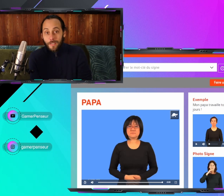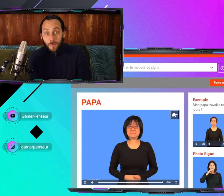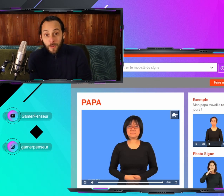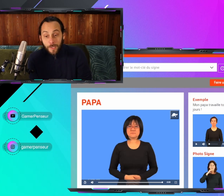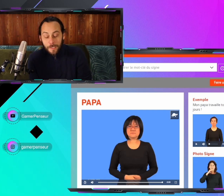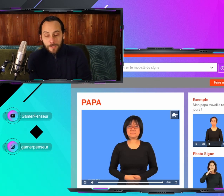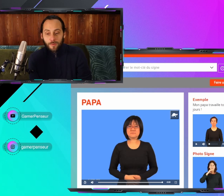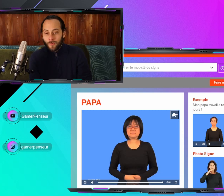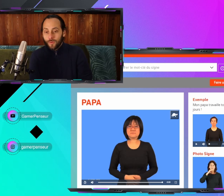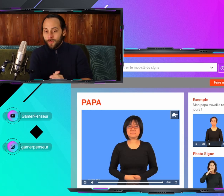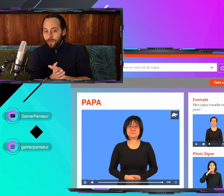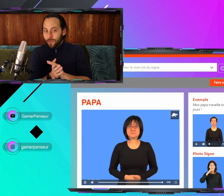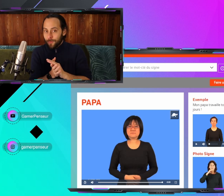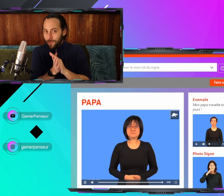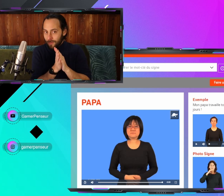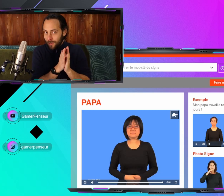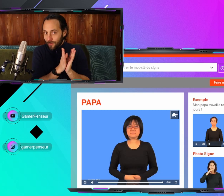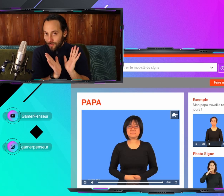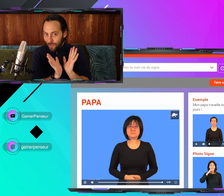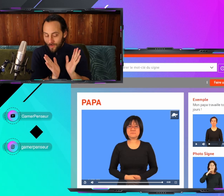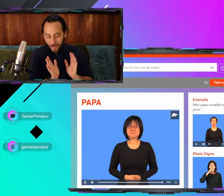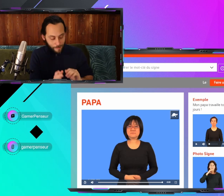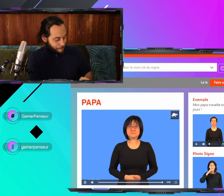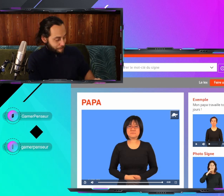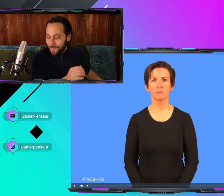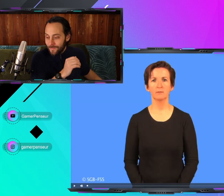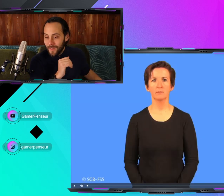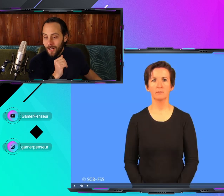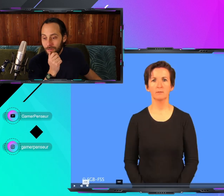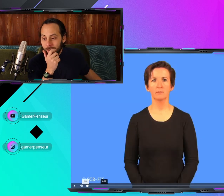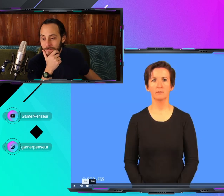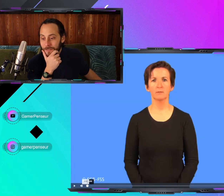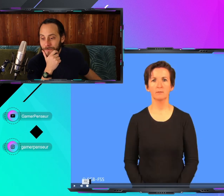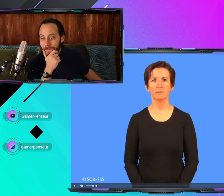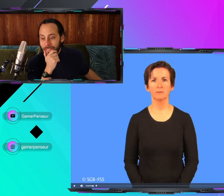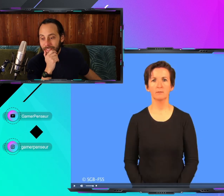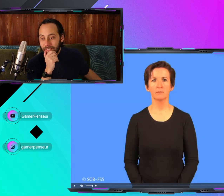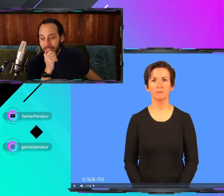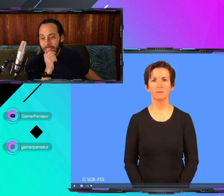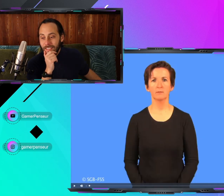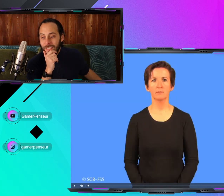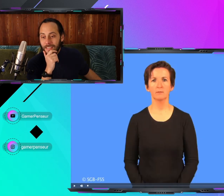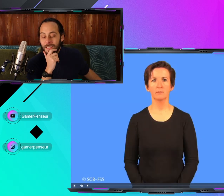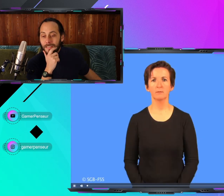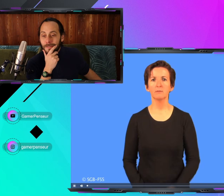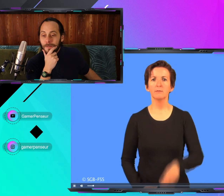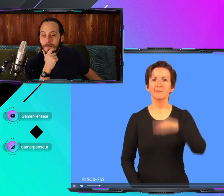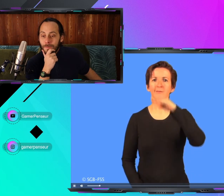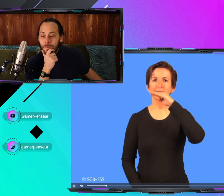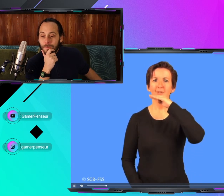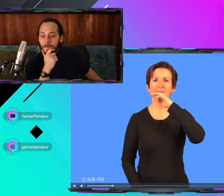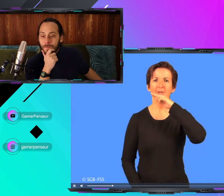On va contrôler. De nouveau, je pense que les deux sont justes. Hein. Alors, vérifions.